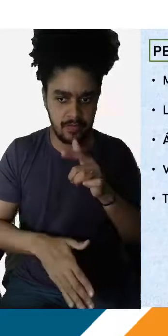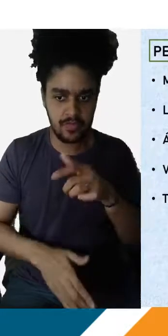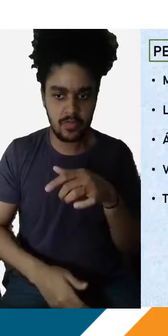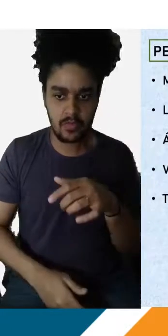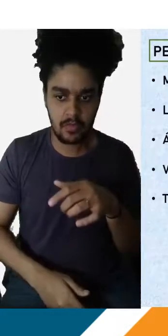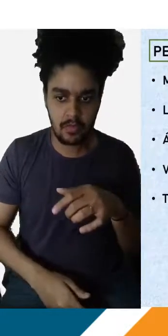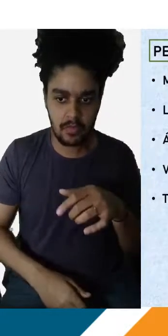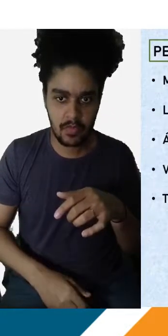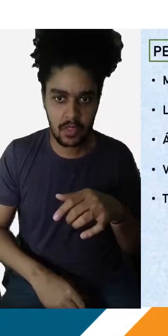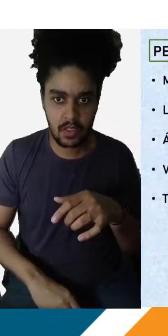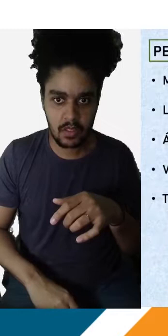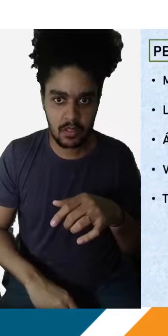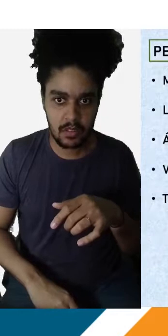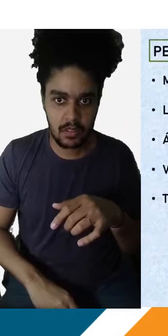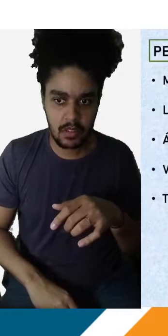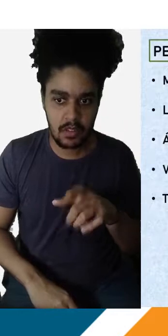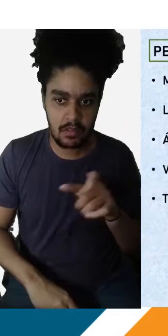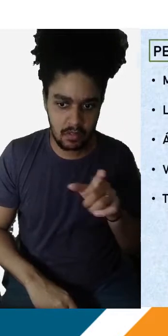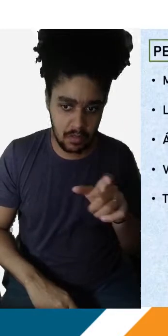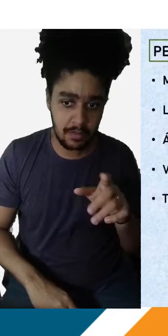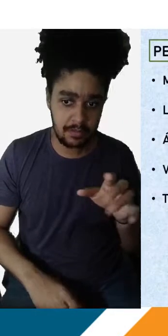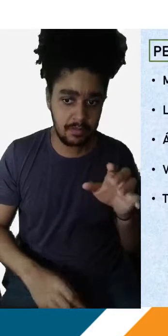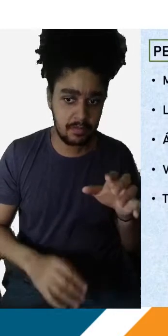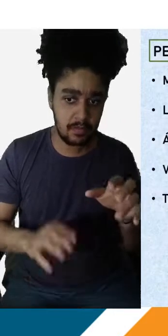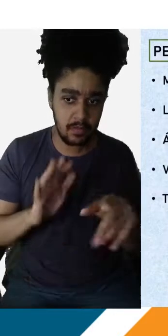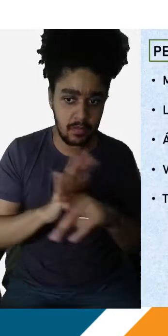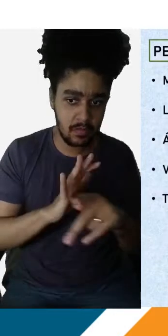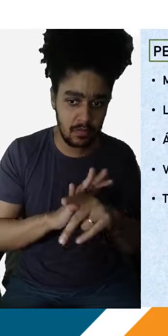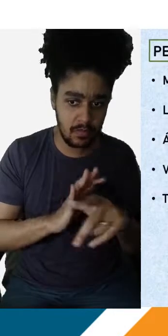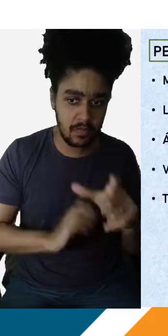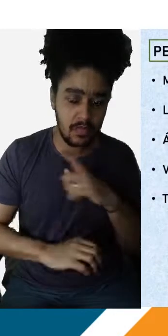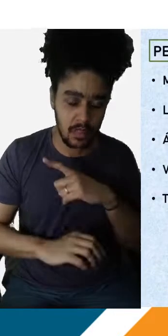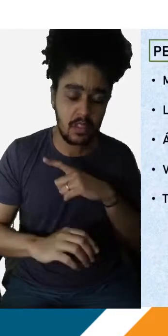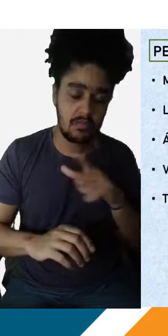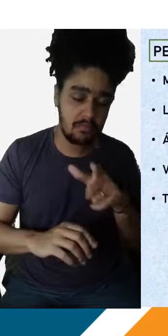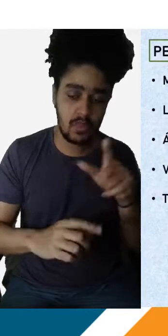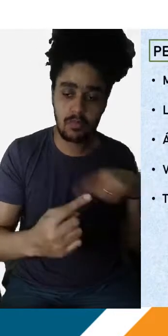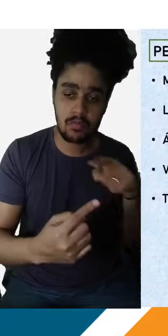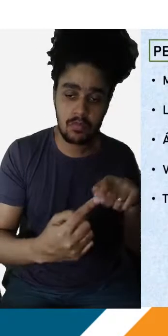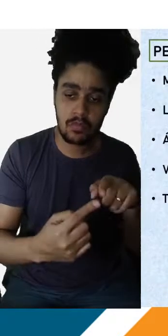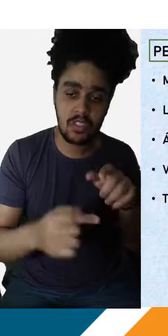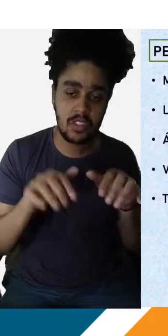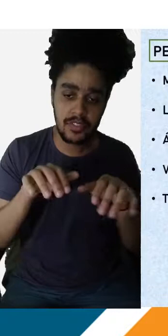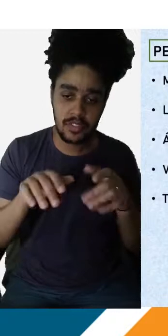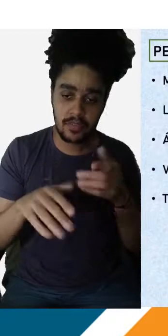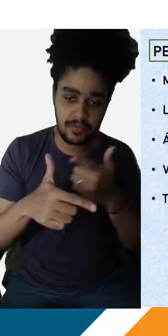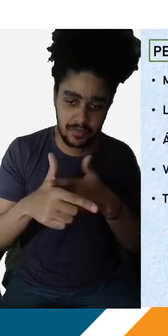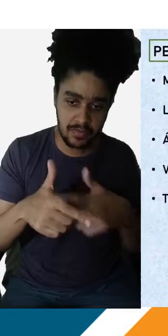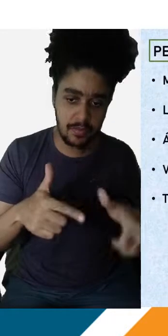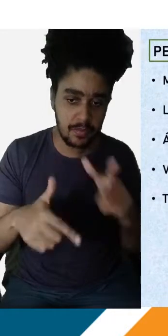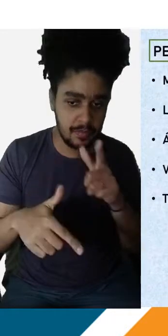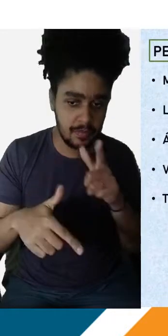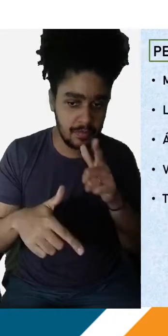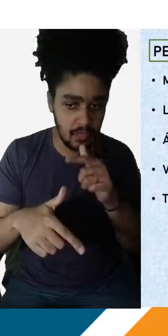crista ou interflúvio, que são pontos elevados no relevo que acabam tendo essa finalidade de dividir águas. Por exemplo,